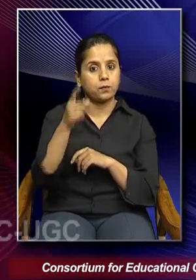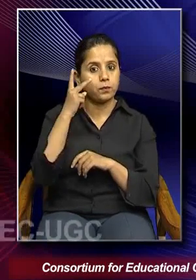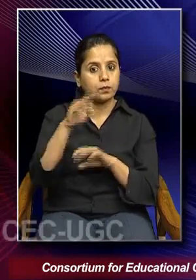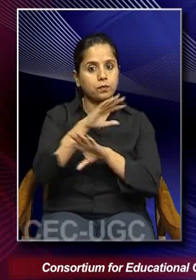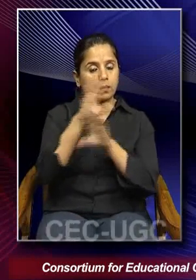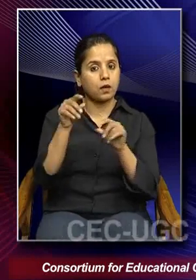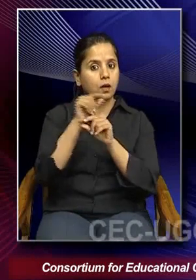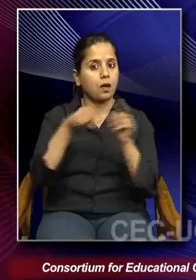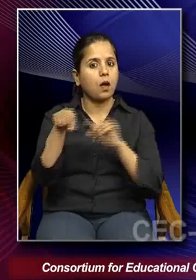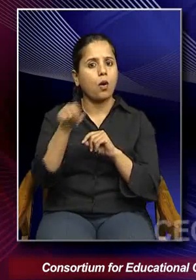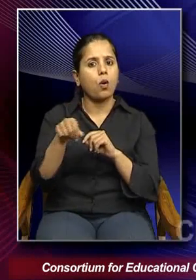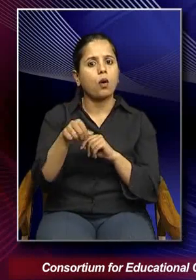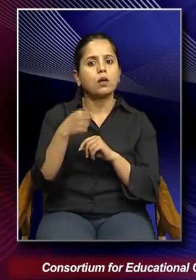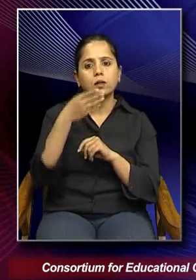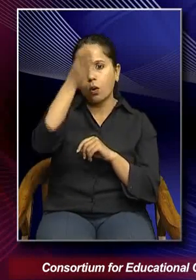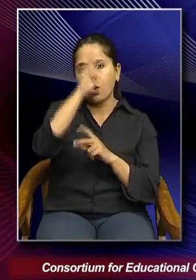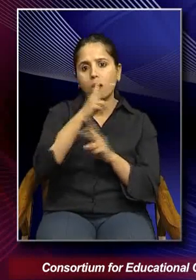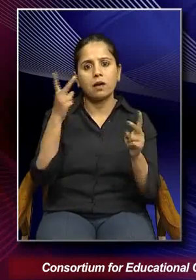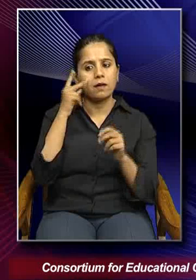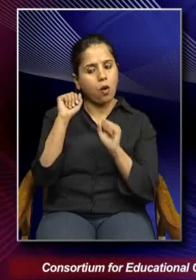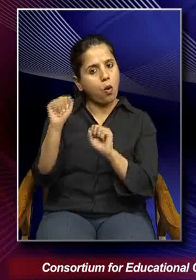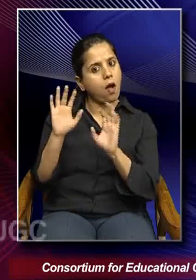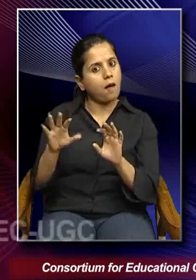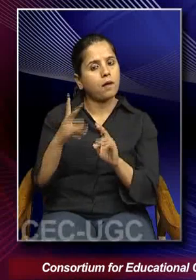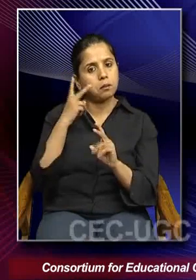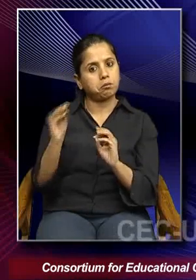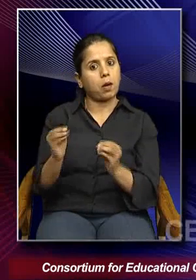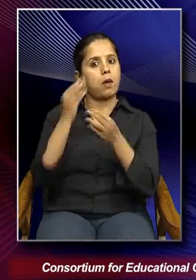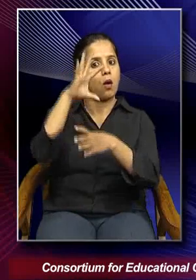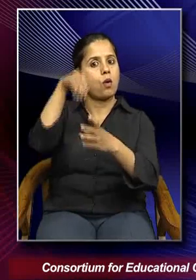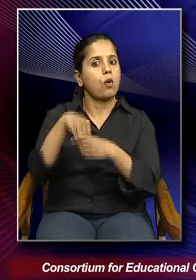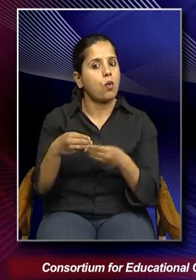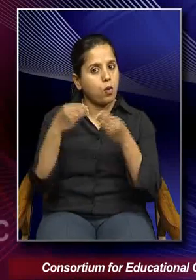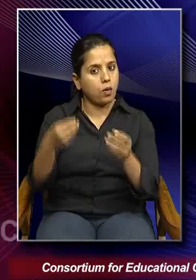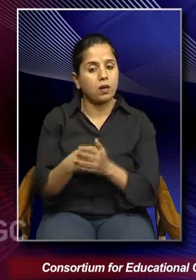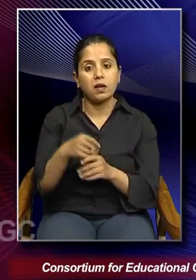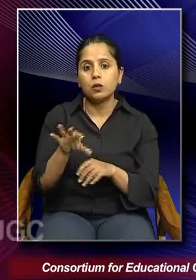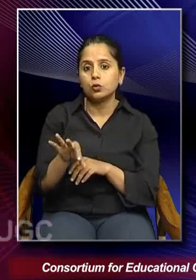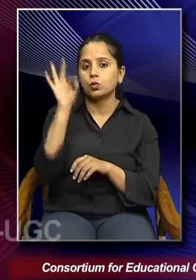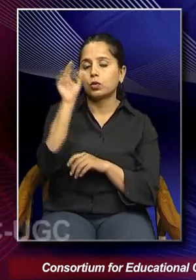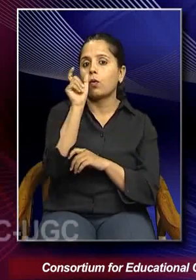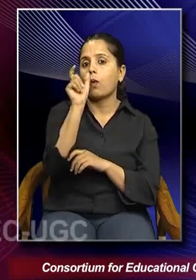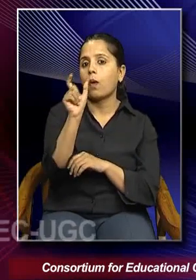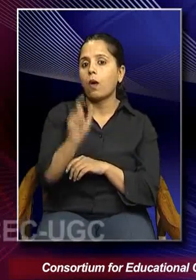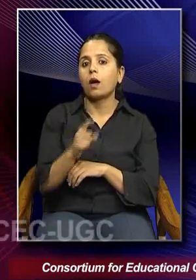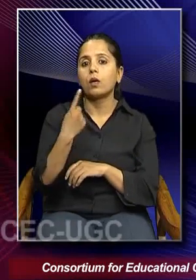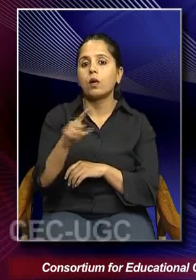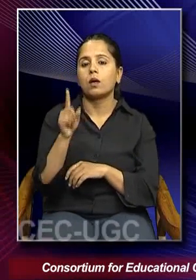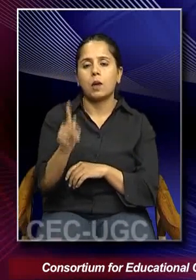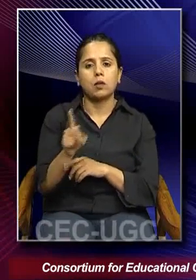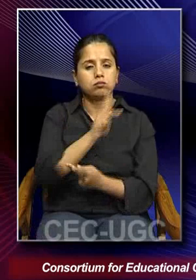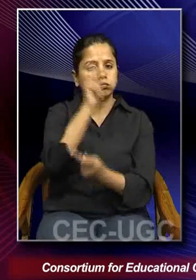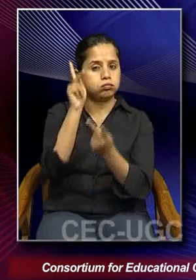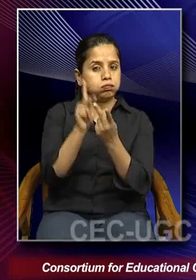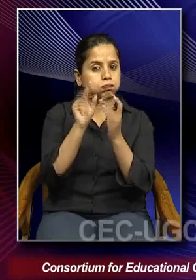के देवता कर गए हैं कू तो चयन जो है शब्द का वह बहुत सटीक